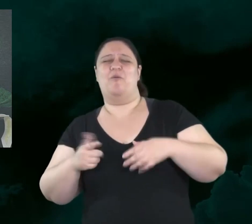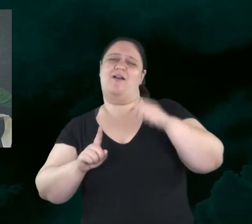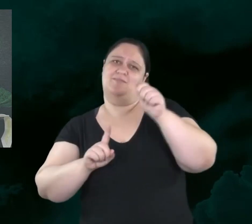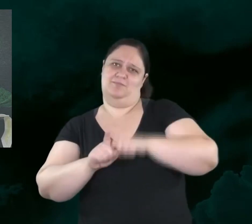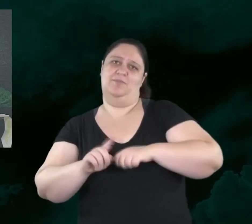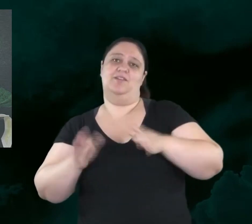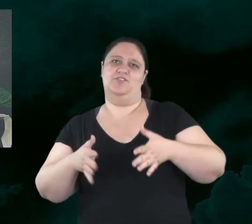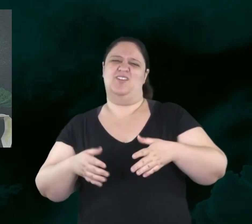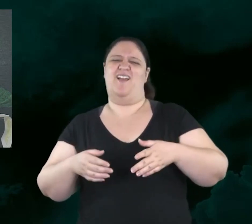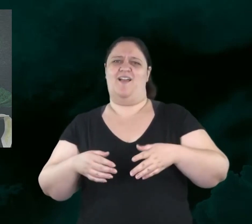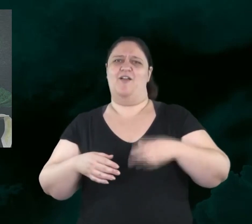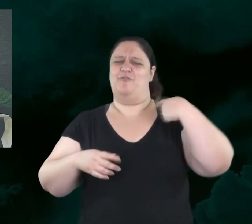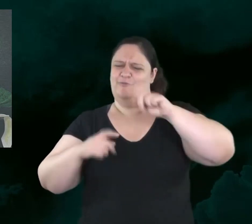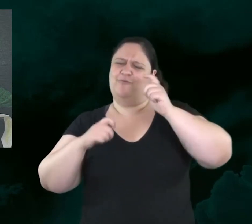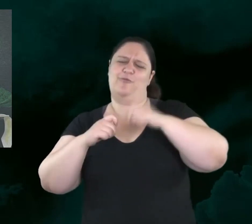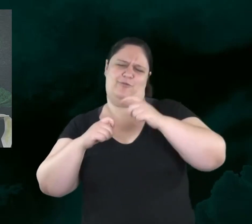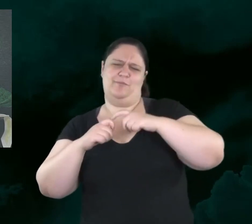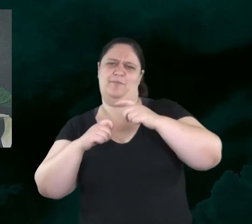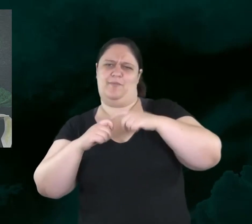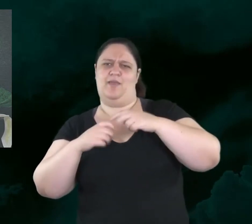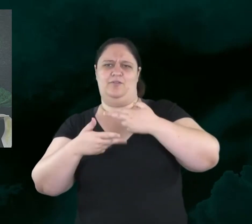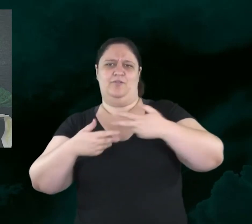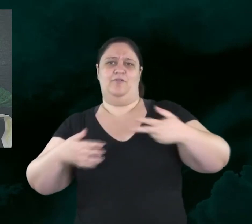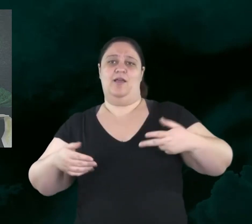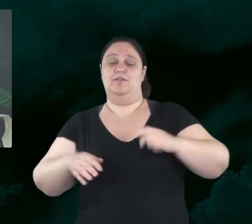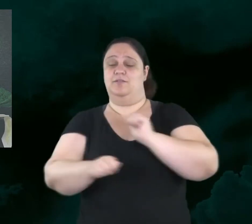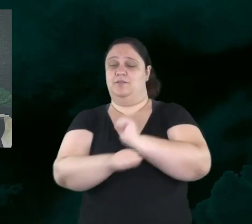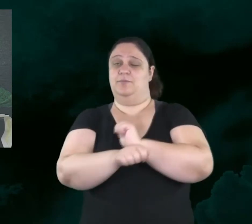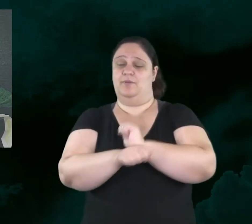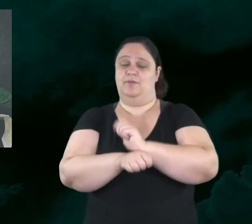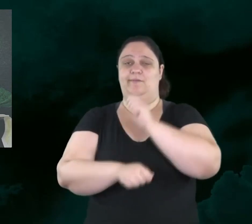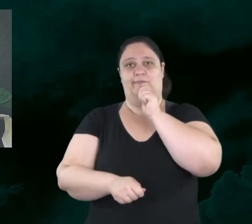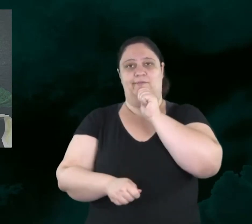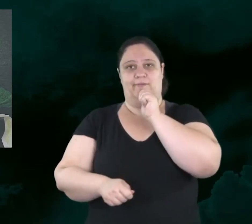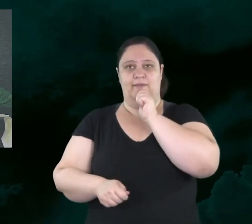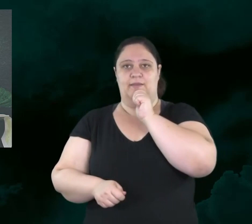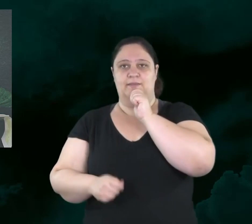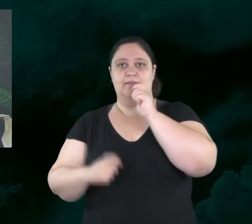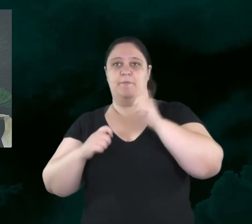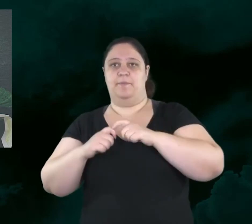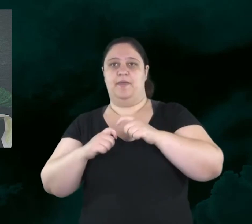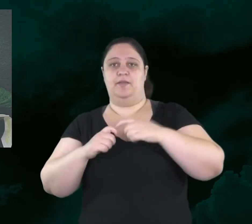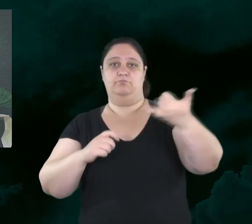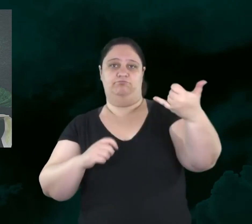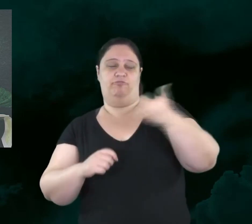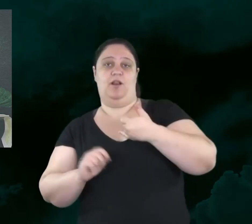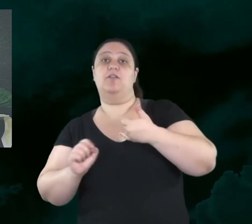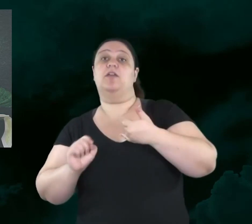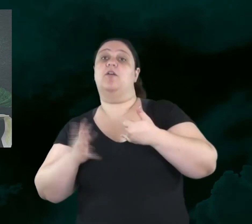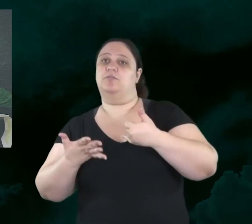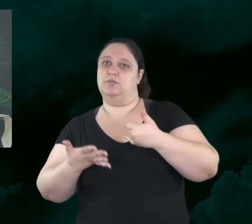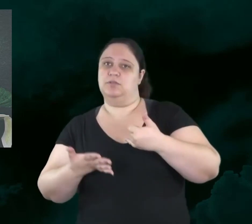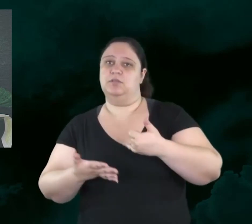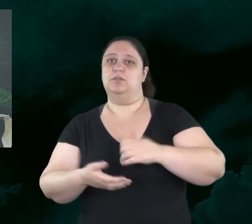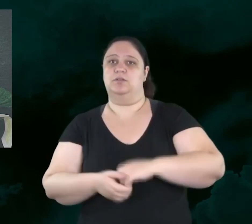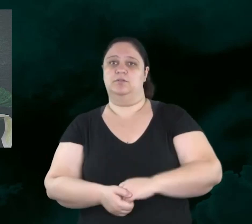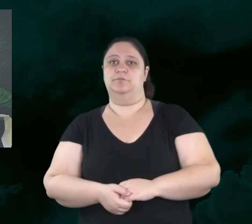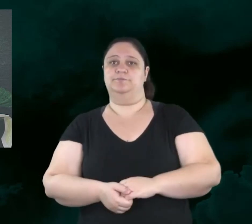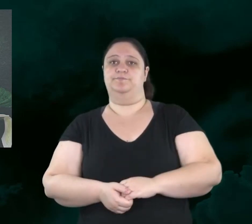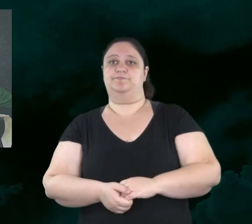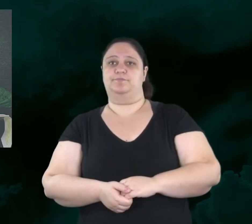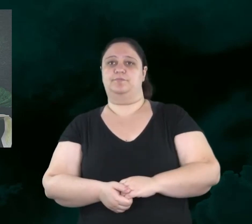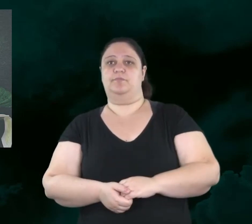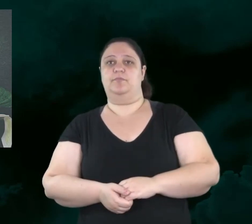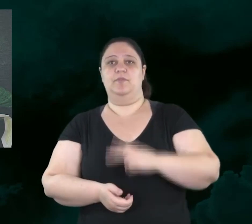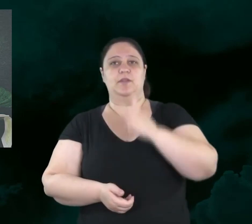vários exames, e estou esperando aí no laudo final para que o médico possa me dar um diagnóstico. Parece